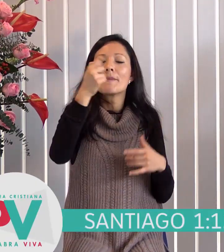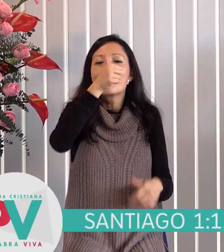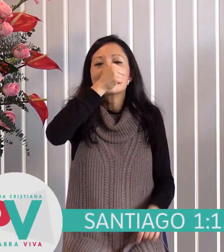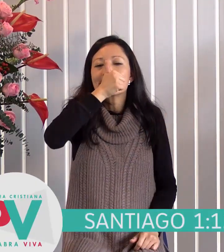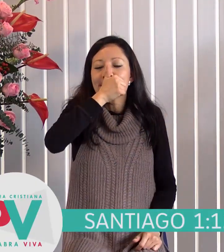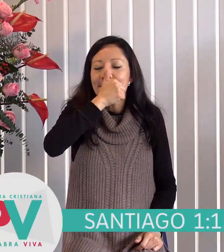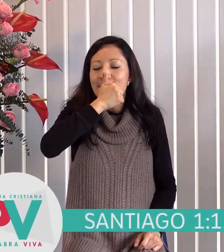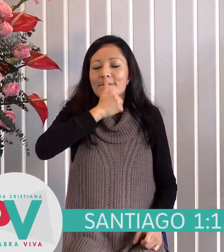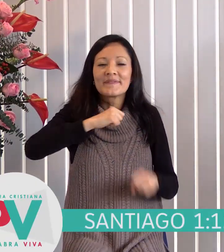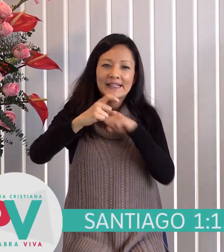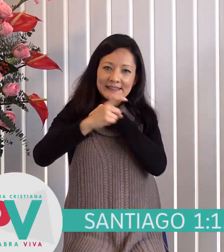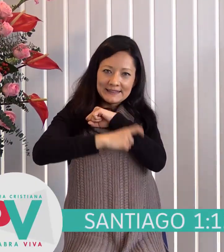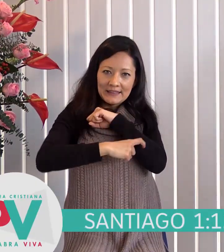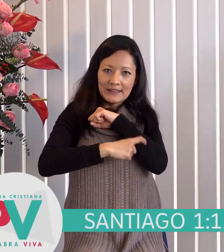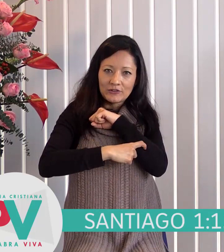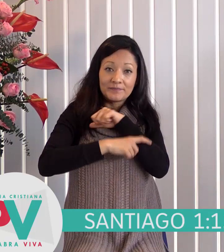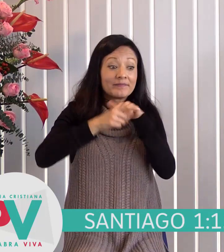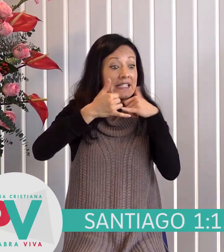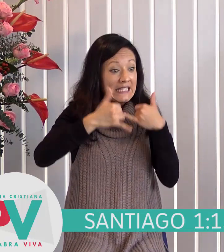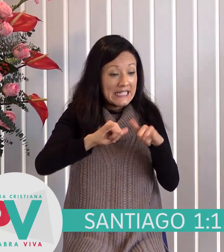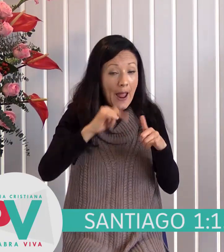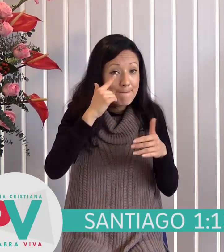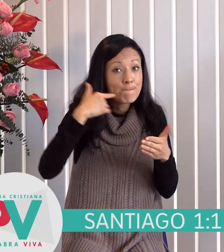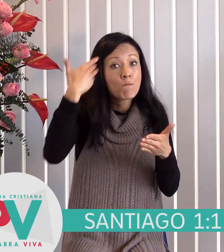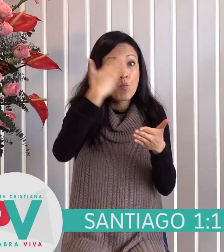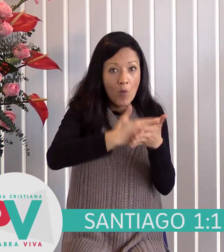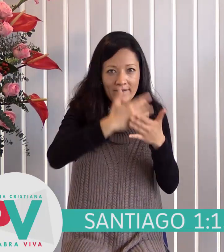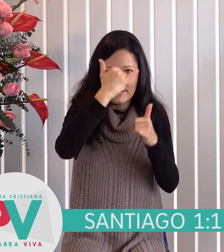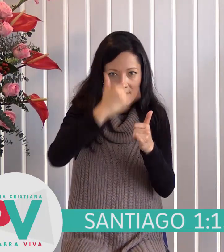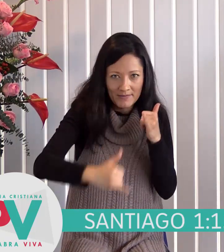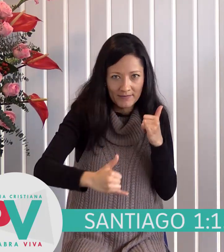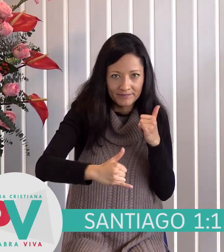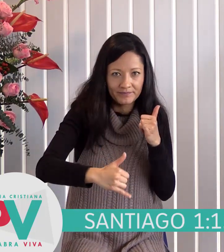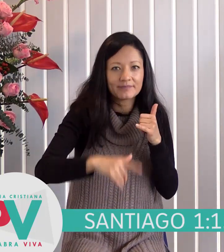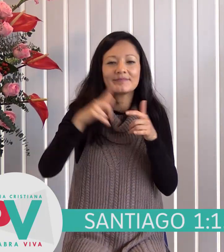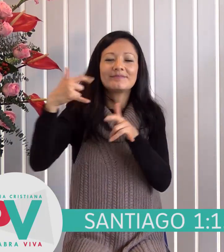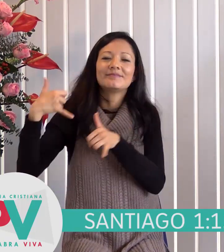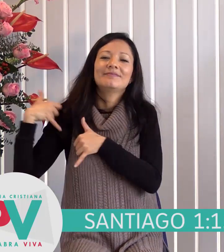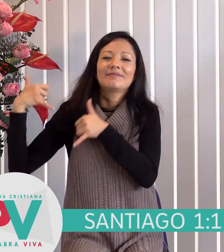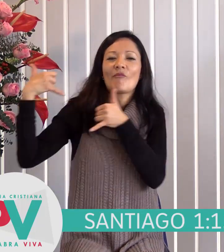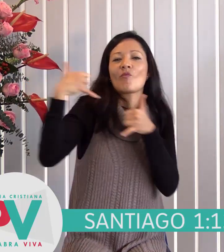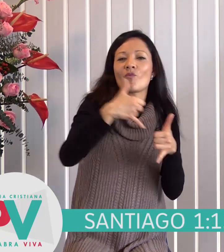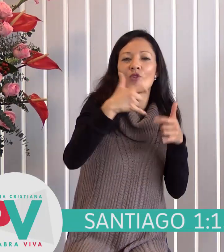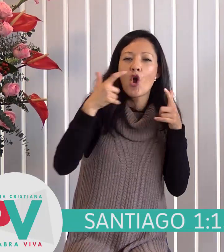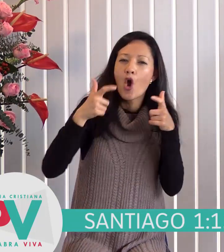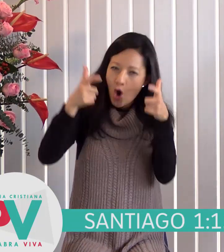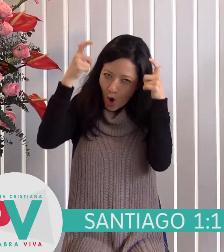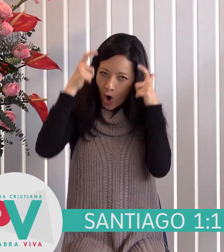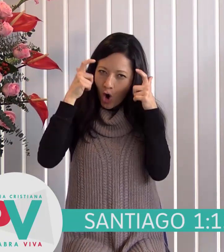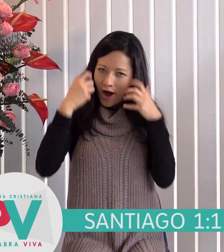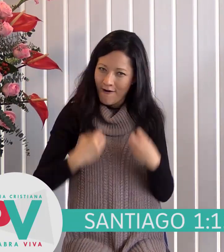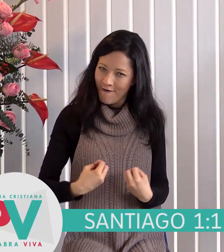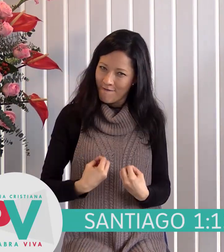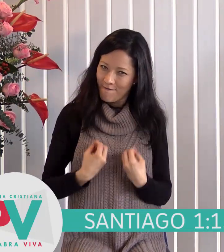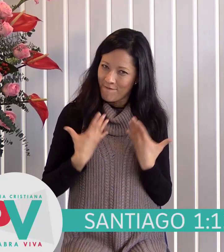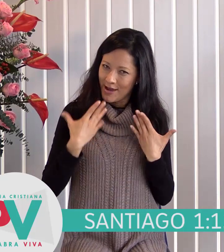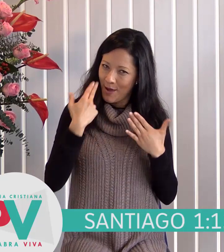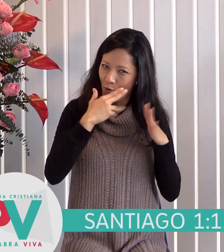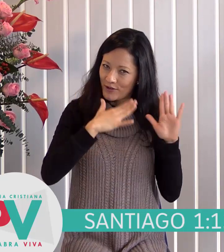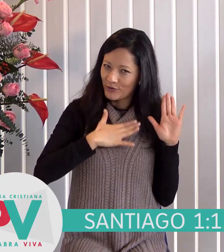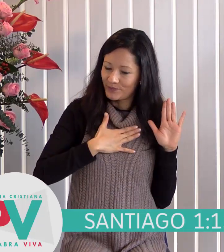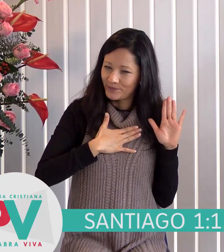tentación, porque cuando haya resistido la prueba, es la misma palabra, recibirá la corona de vida que Dios ha prometido a los que le